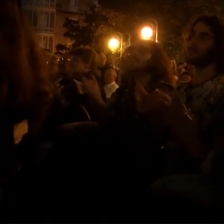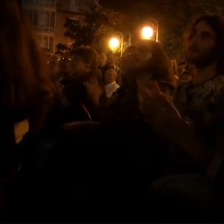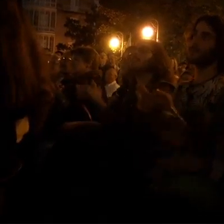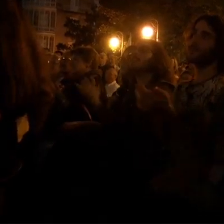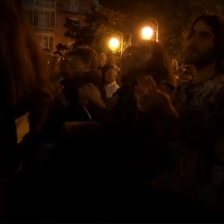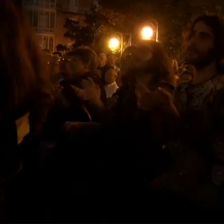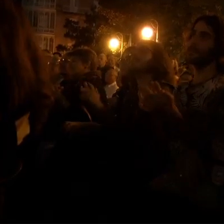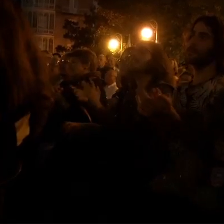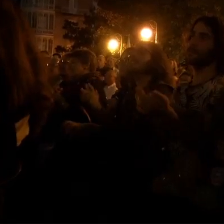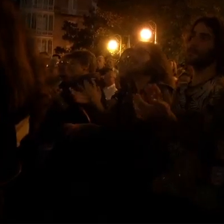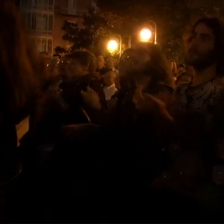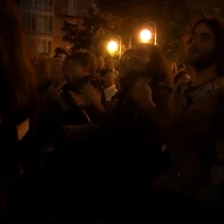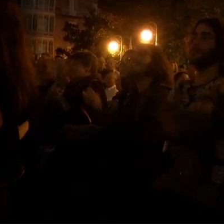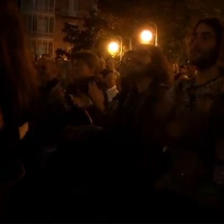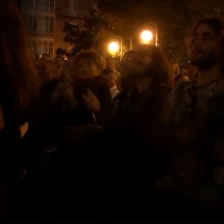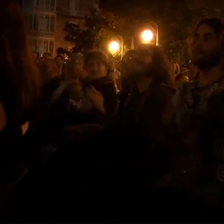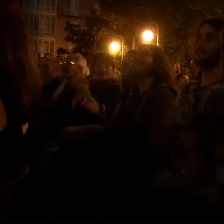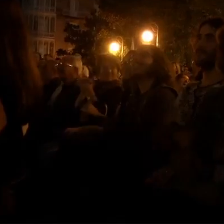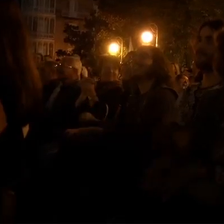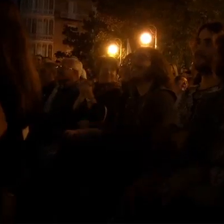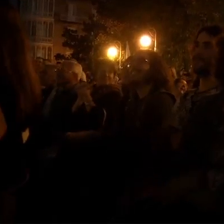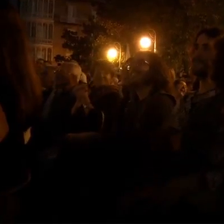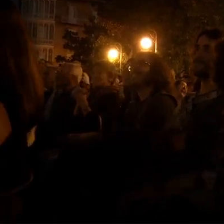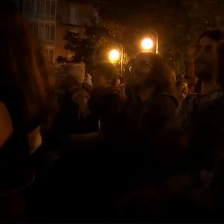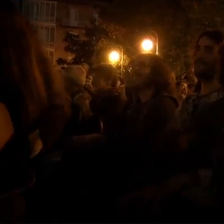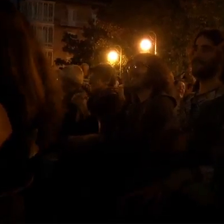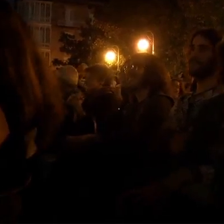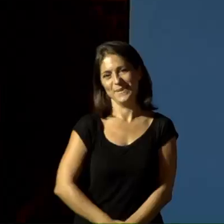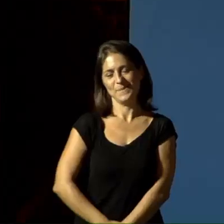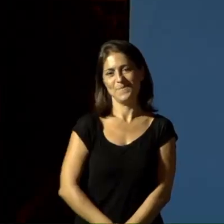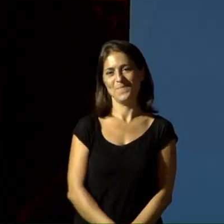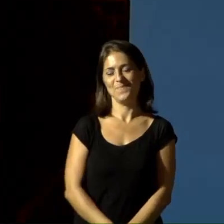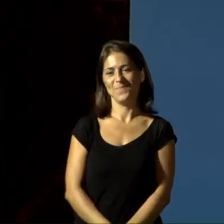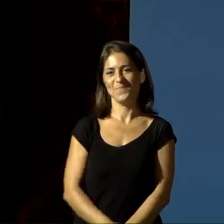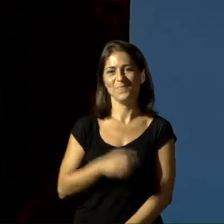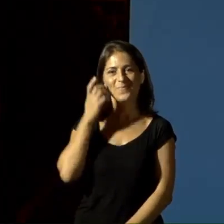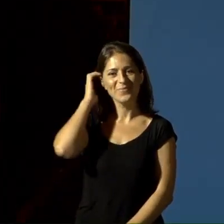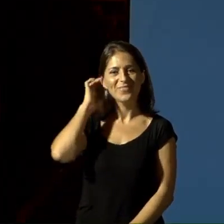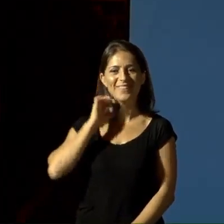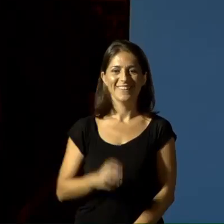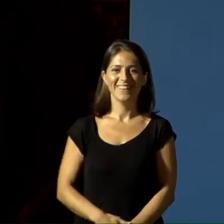Canto me queda?